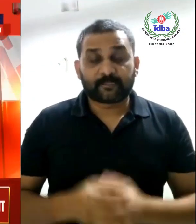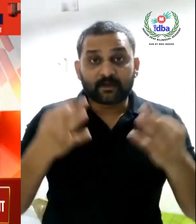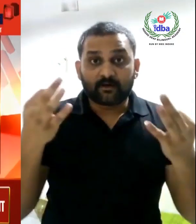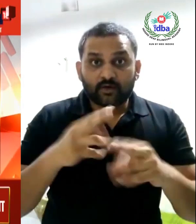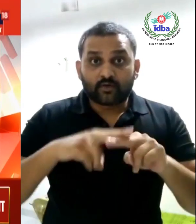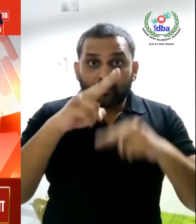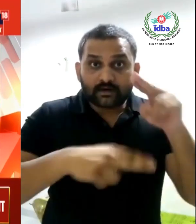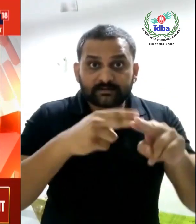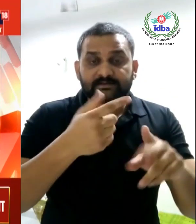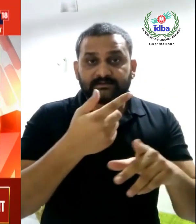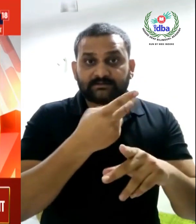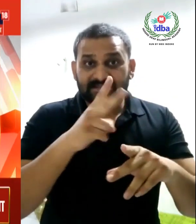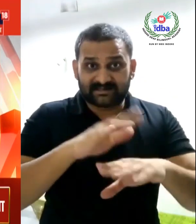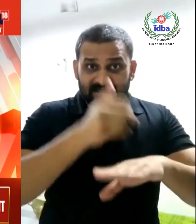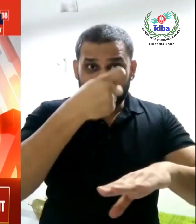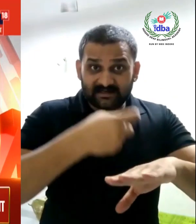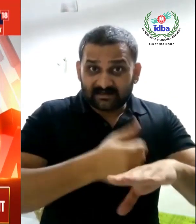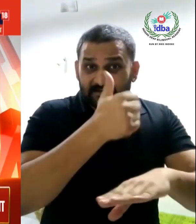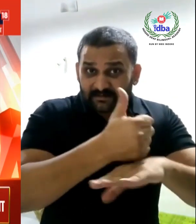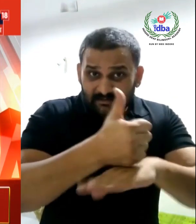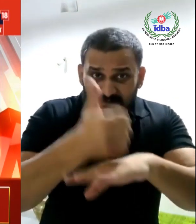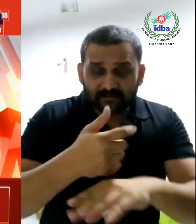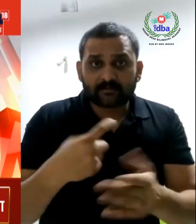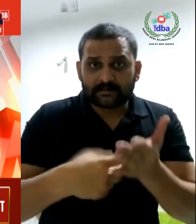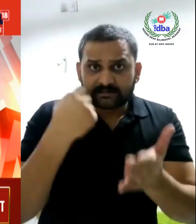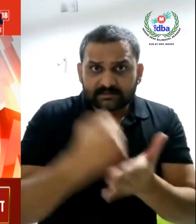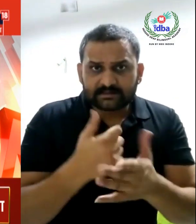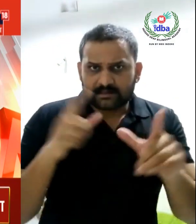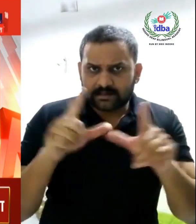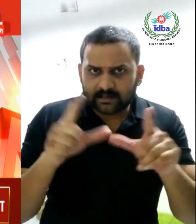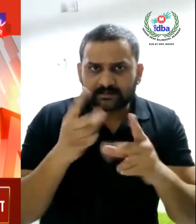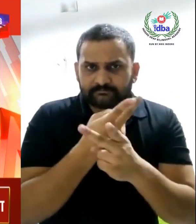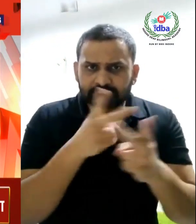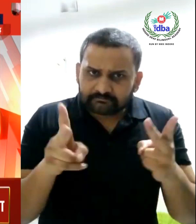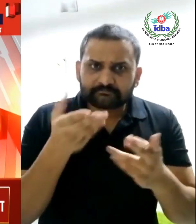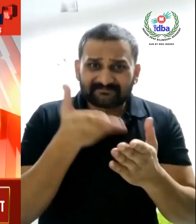नए कारखानों का रजिस्ट्रेशन, पंजीयन या लाइसेंस जारी करने की व्यवस्था